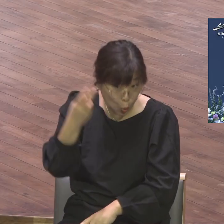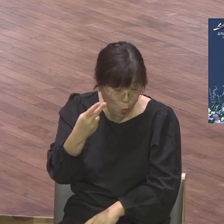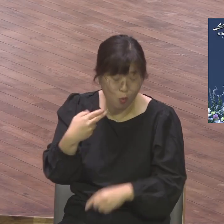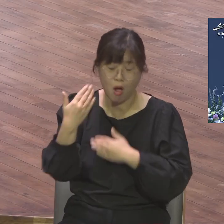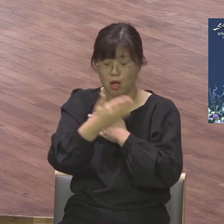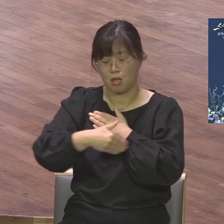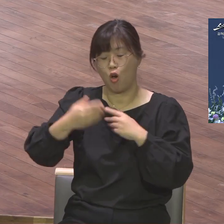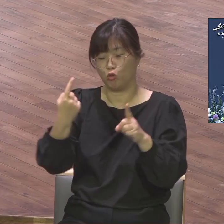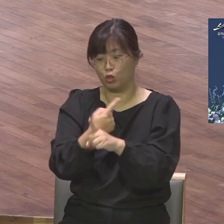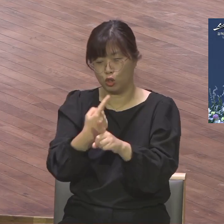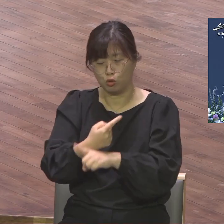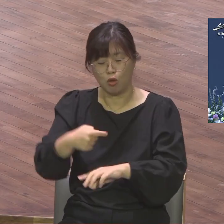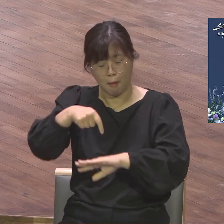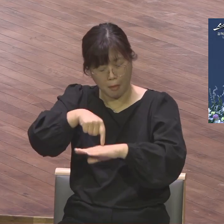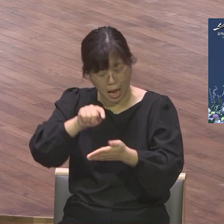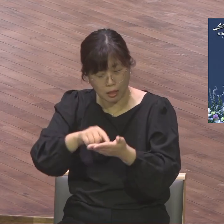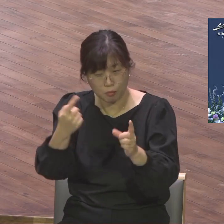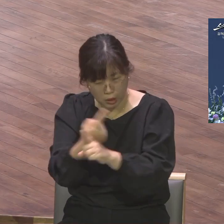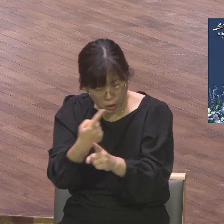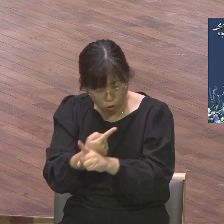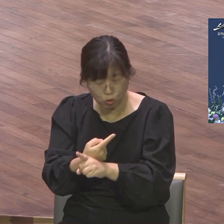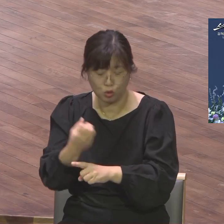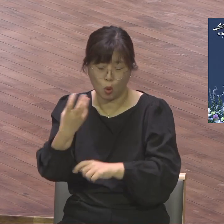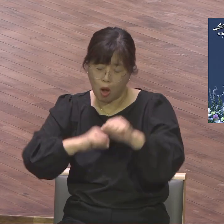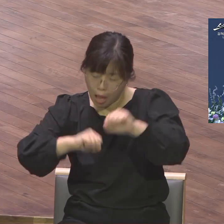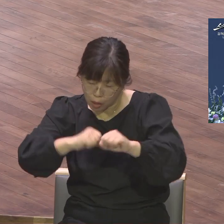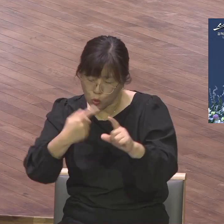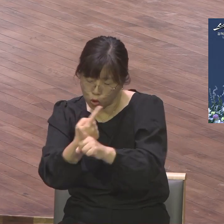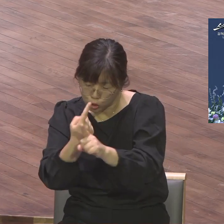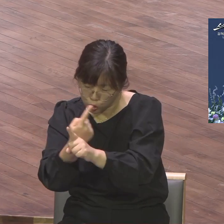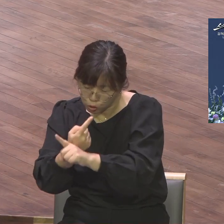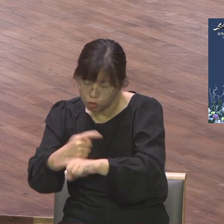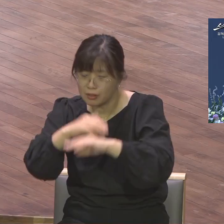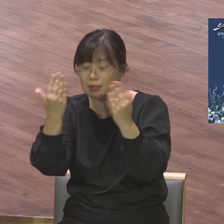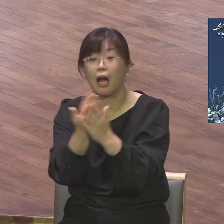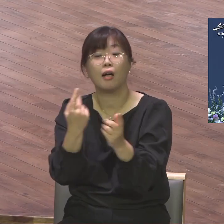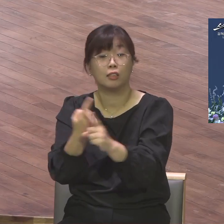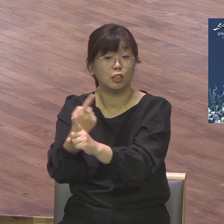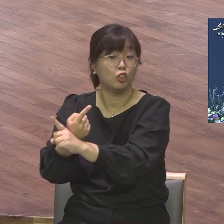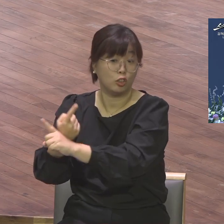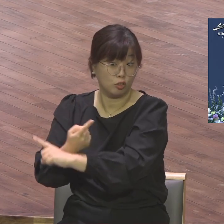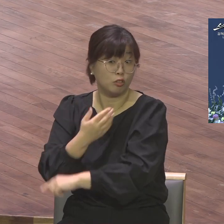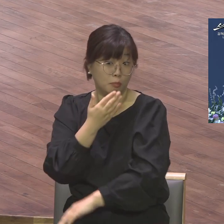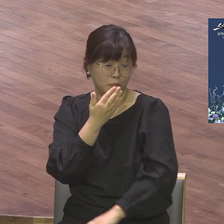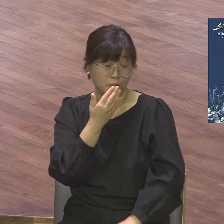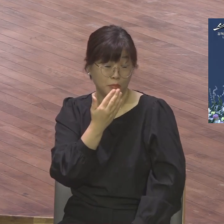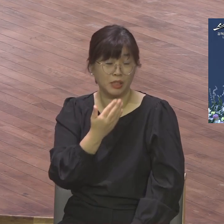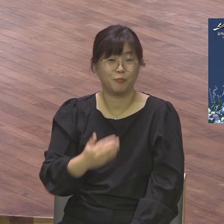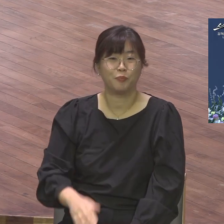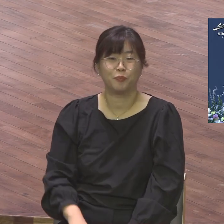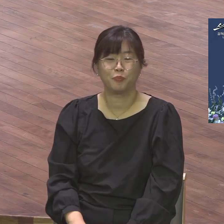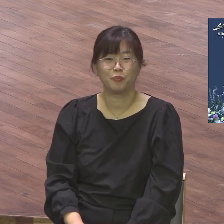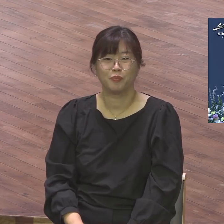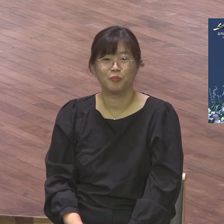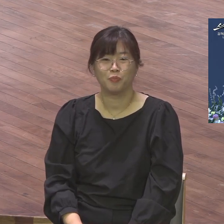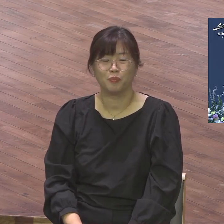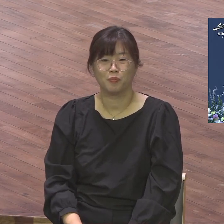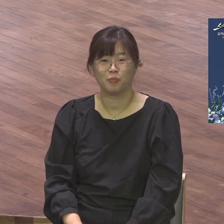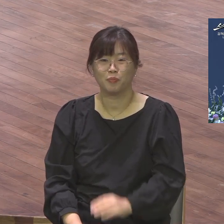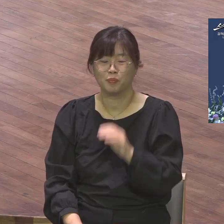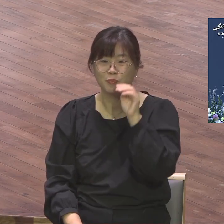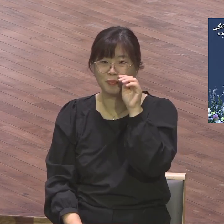치유, 치유, 치유 받는 시대. 그래서 일본 목사님들에게는 바울의 전도를 준비하라.